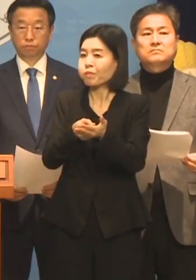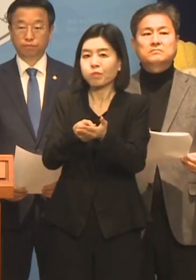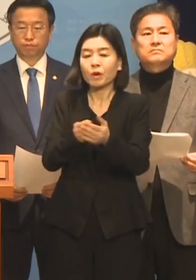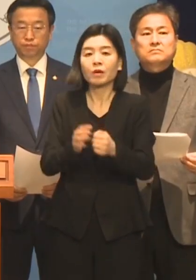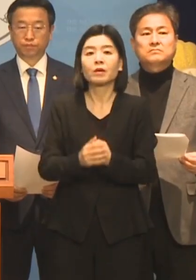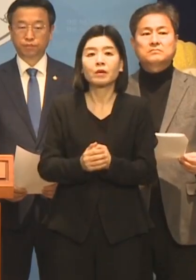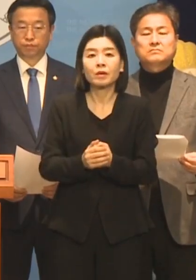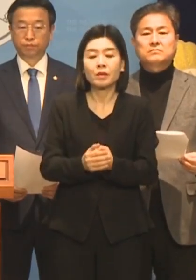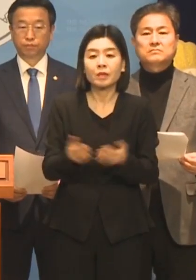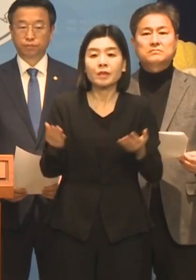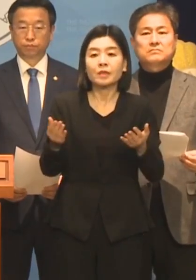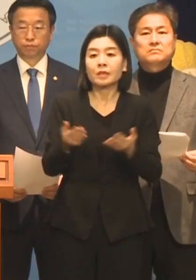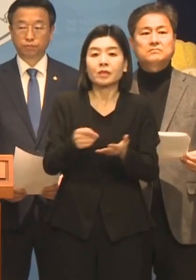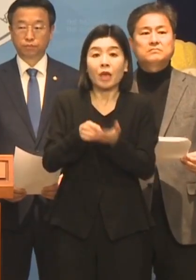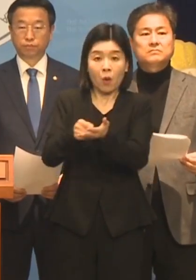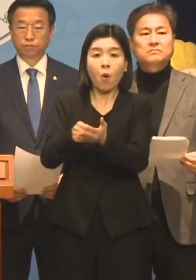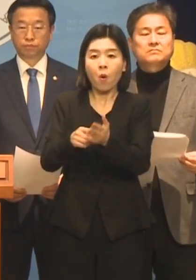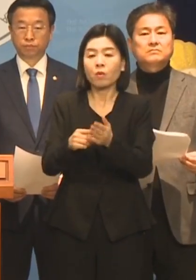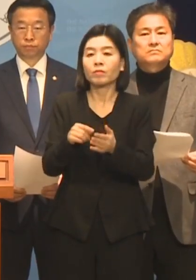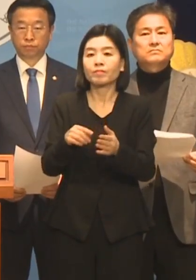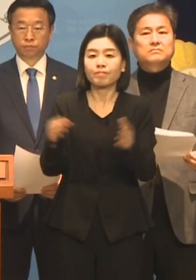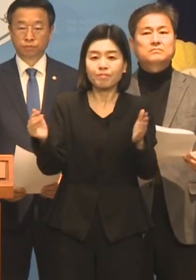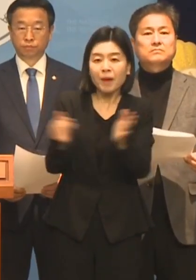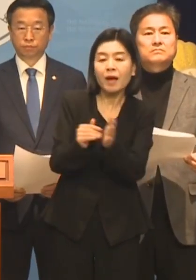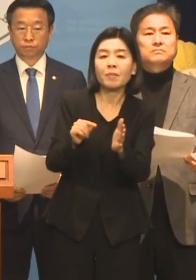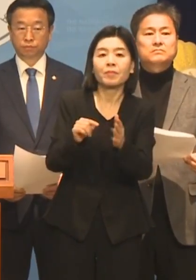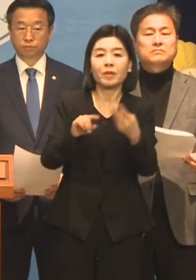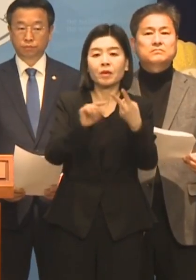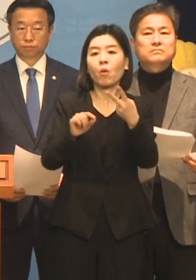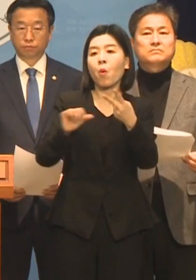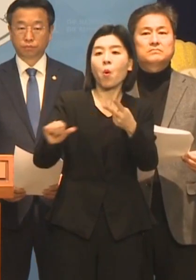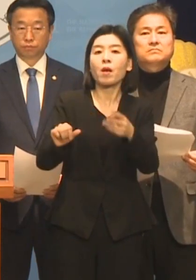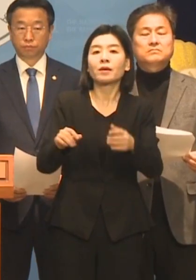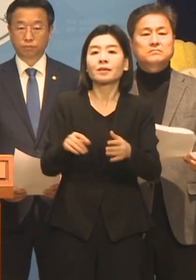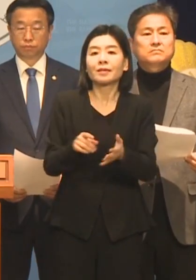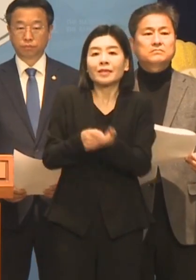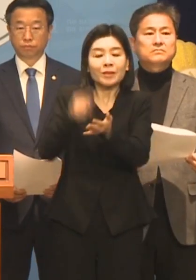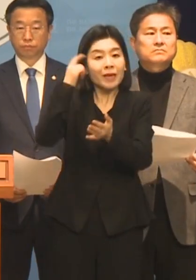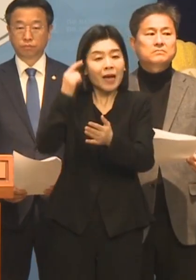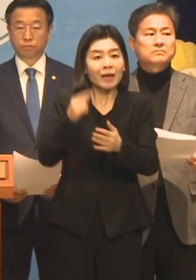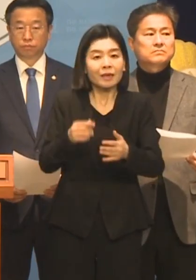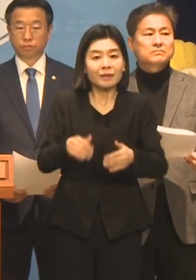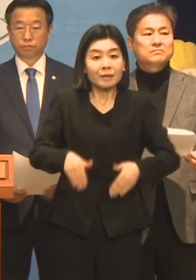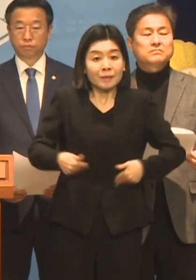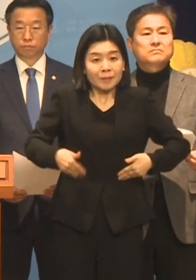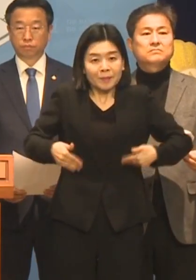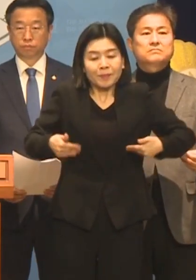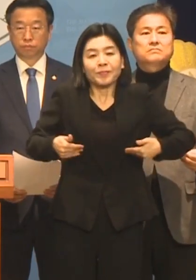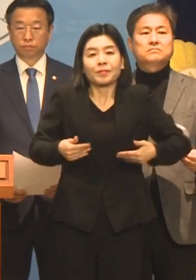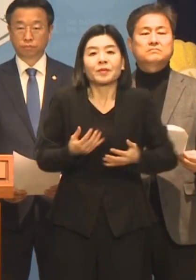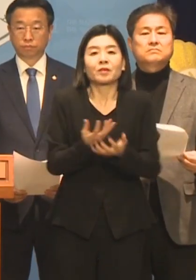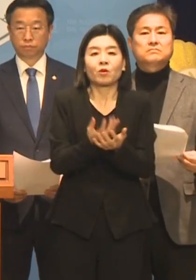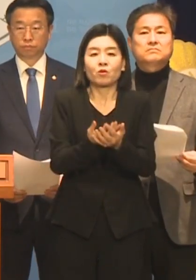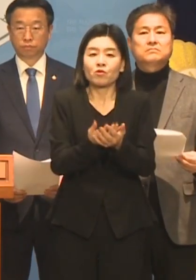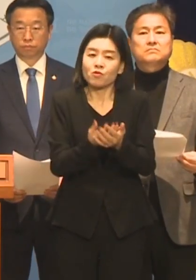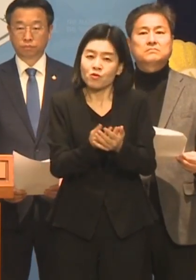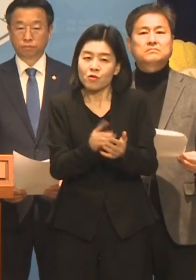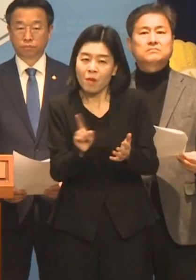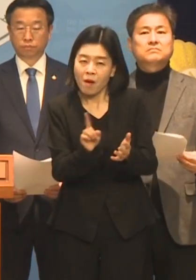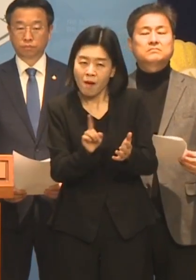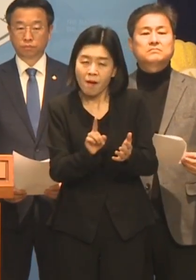공고 마감일인 2월 5일이 돼서야 지원할 생각을 하고 부랴부랴 필요한 서류들을 발급한 것은